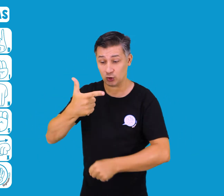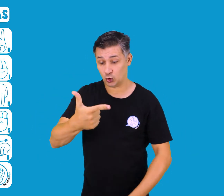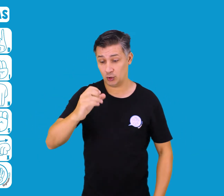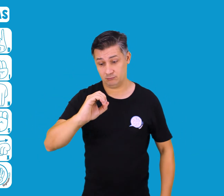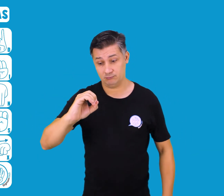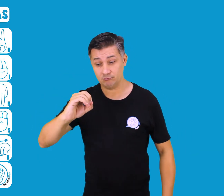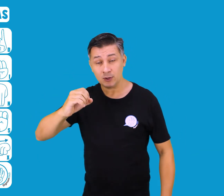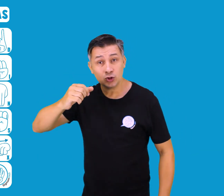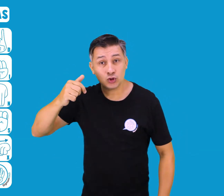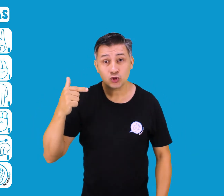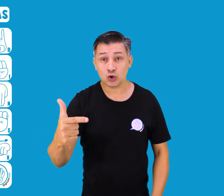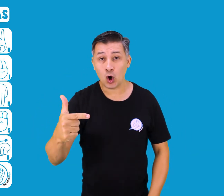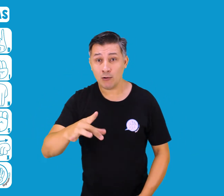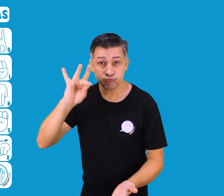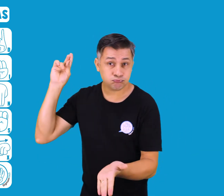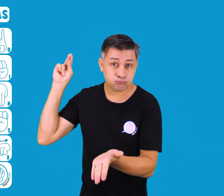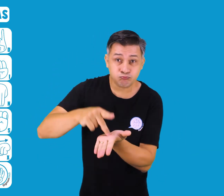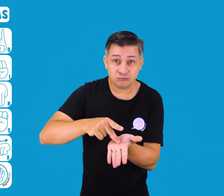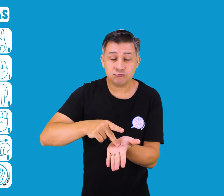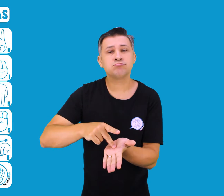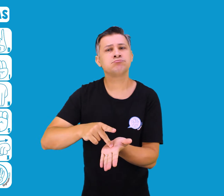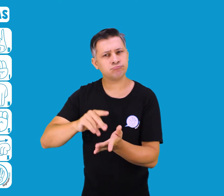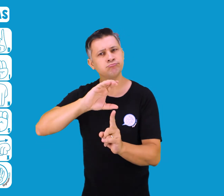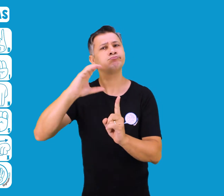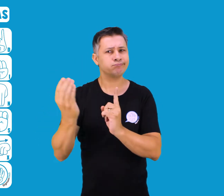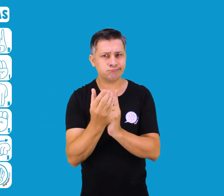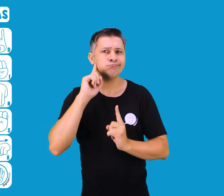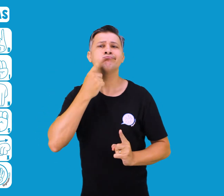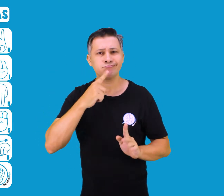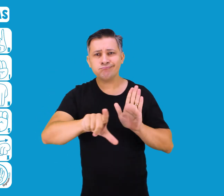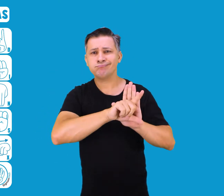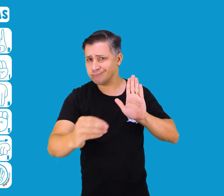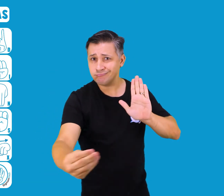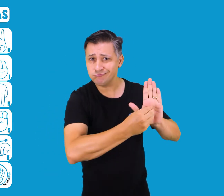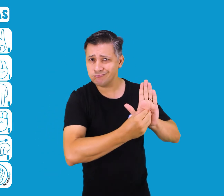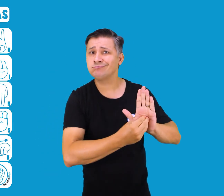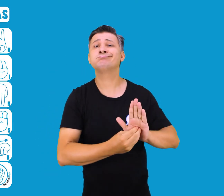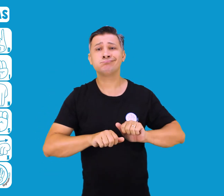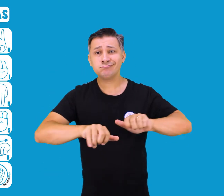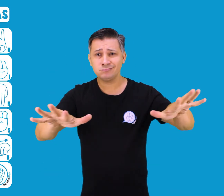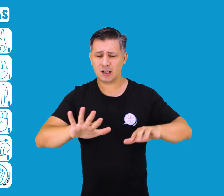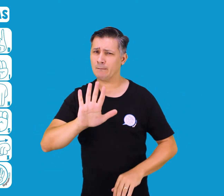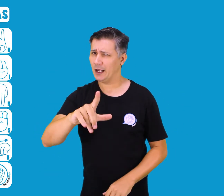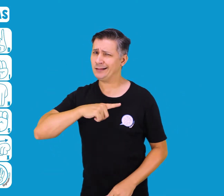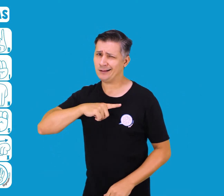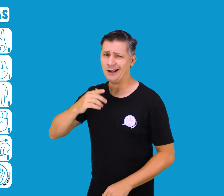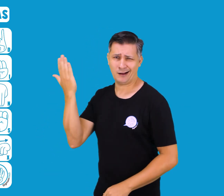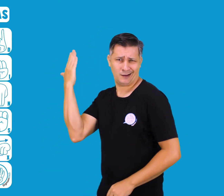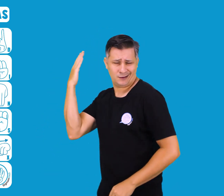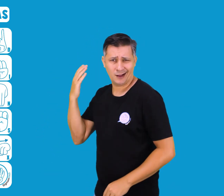língua nova e somente em 2002 foi oficializada como língua da comunidade surda brasileira,